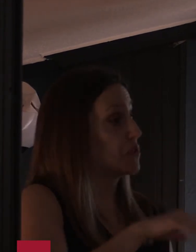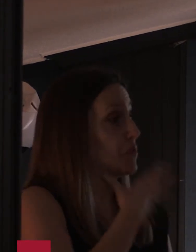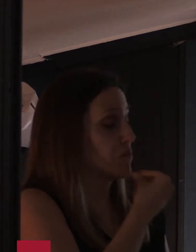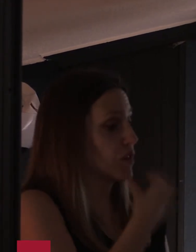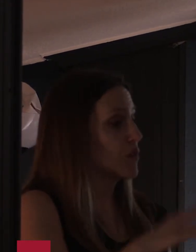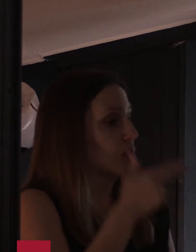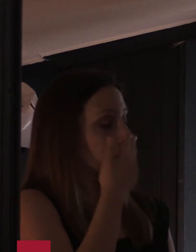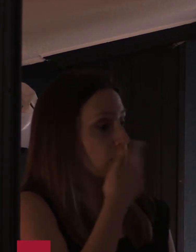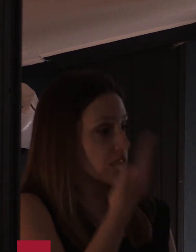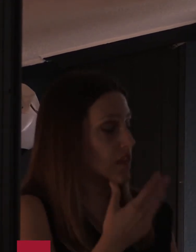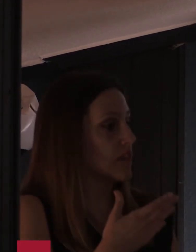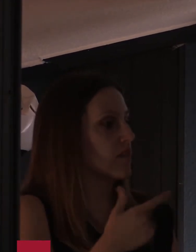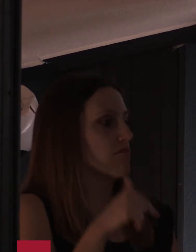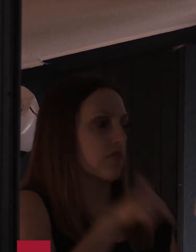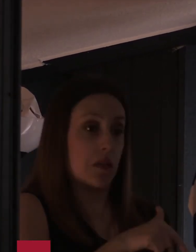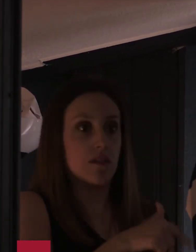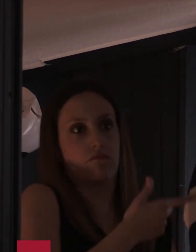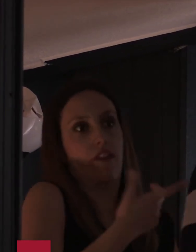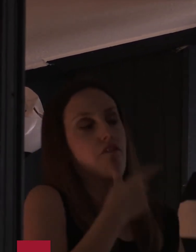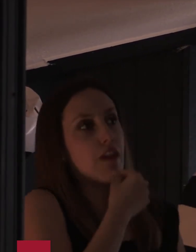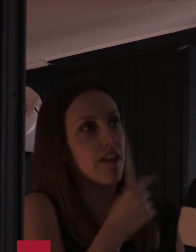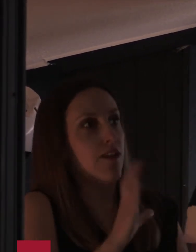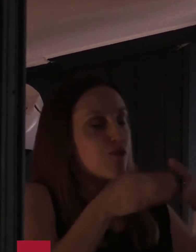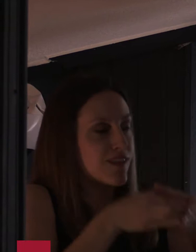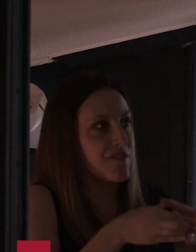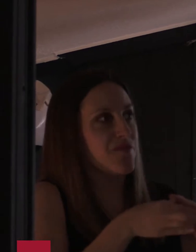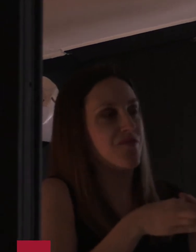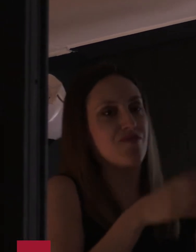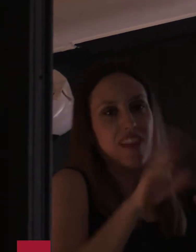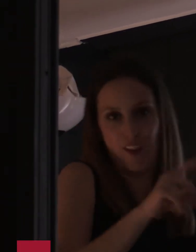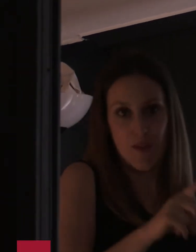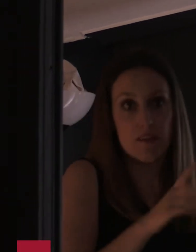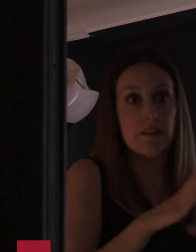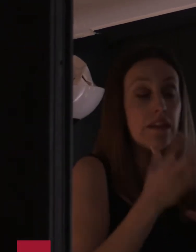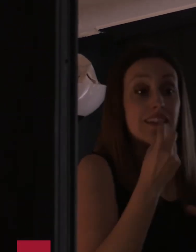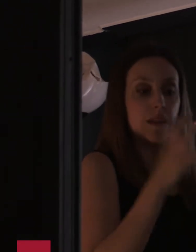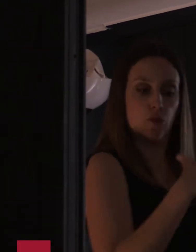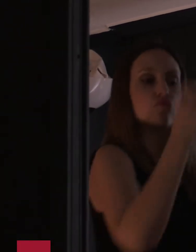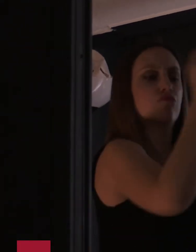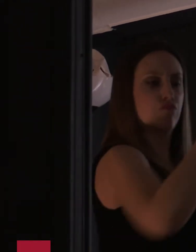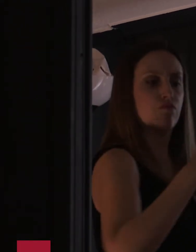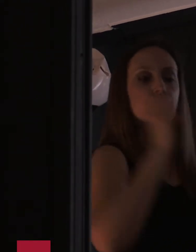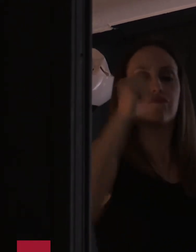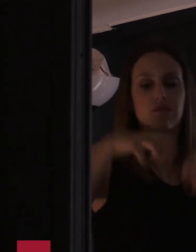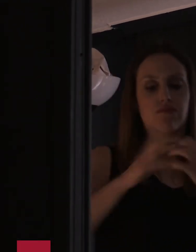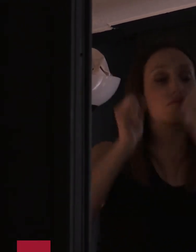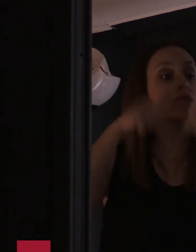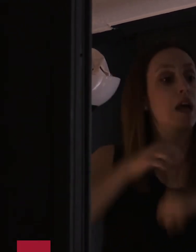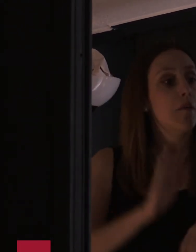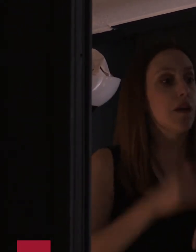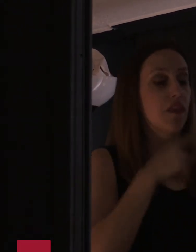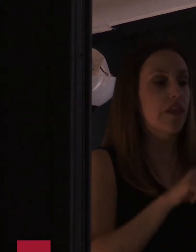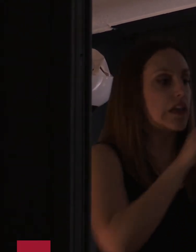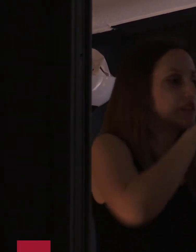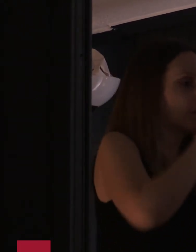tipo de gente, que no es fácil, porque cada uno somos como somos. Nos tenemos que poner de acuerdo, decidir qué experimentos hacer, decidir qué experimentos no